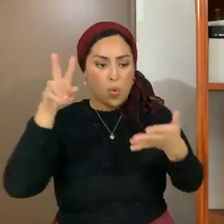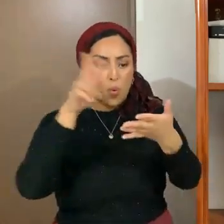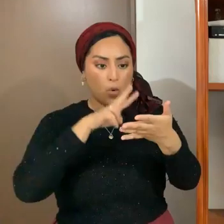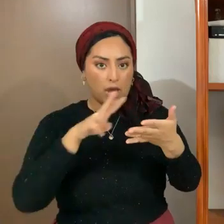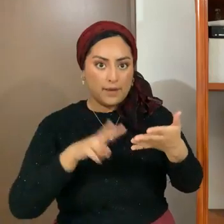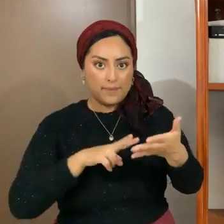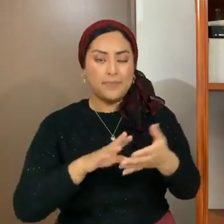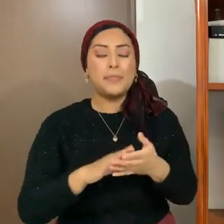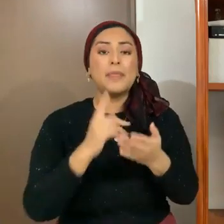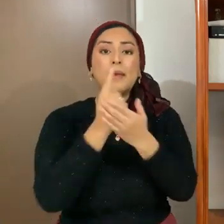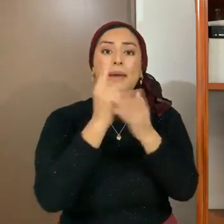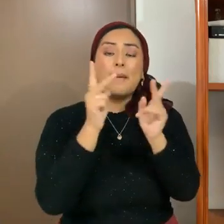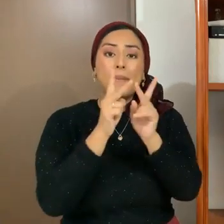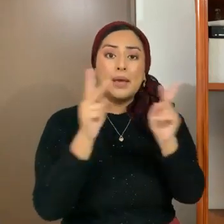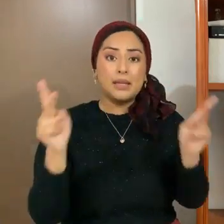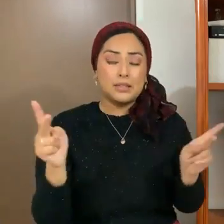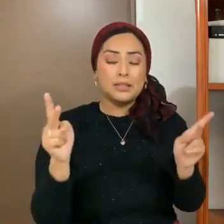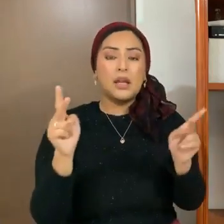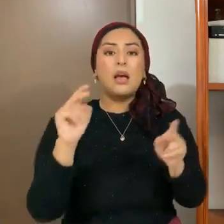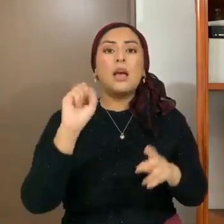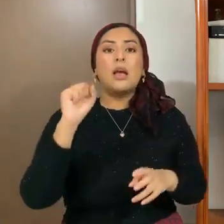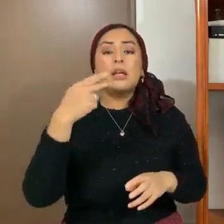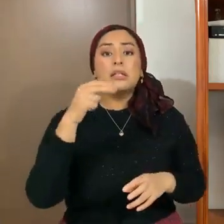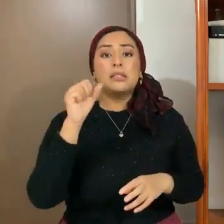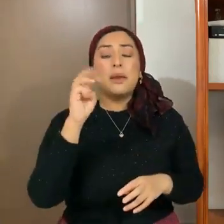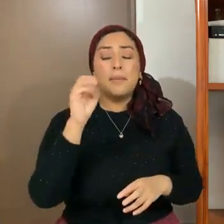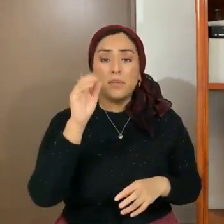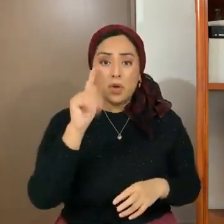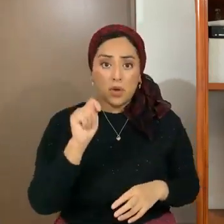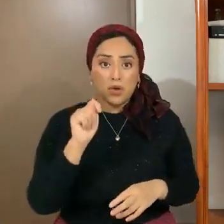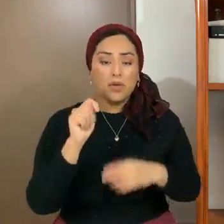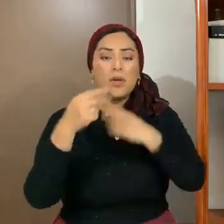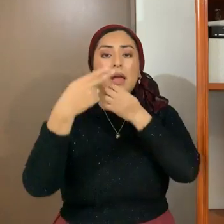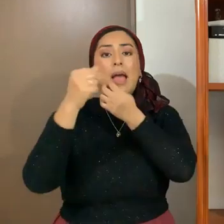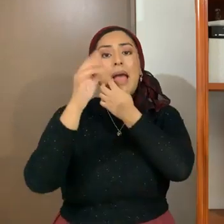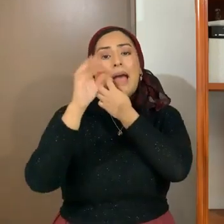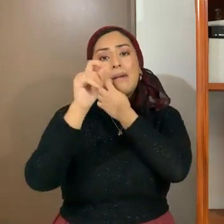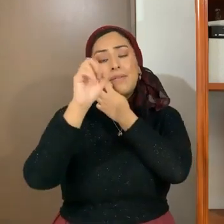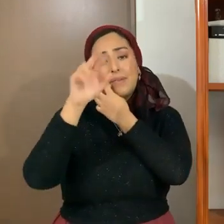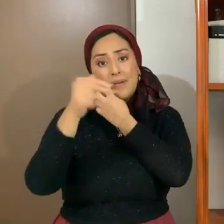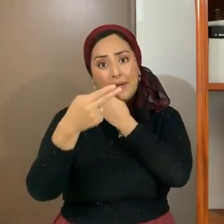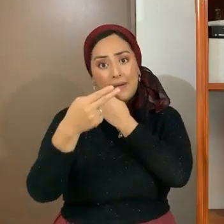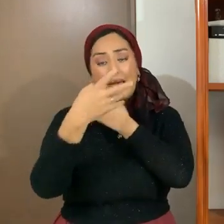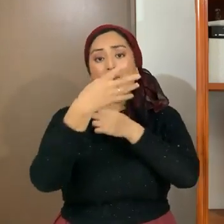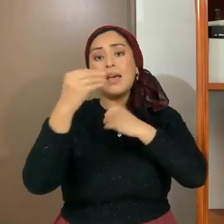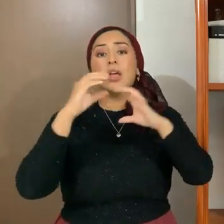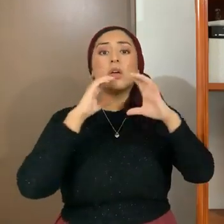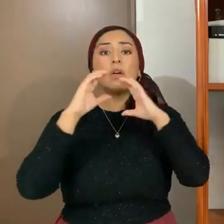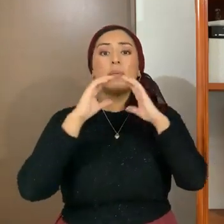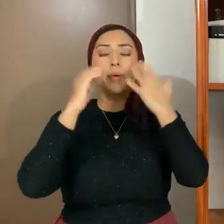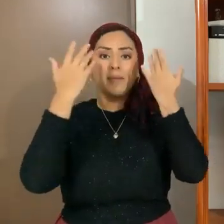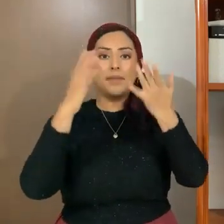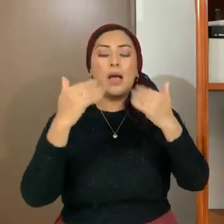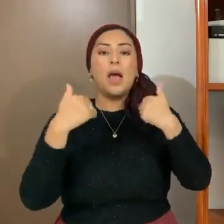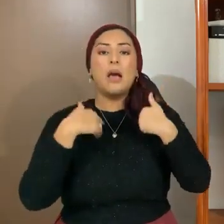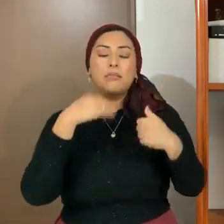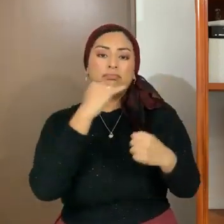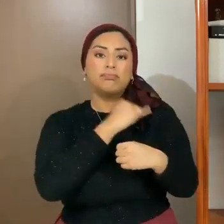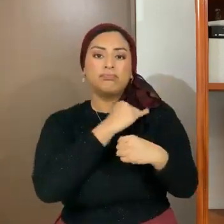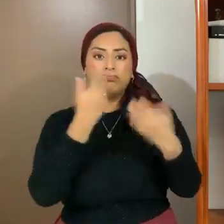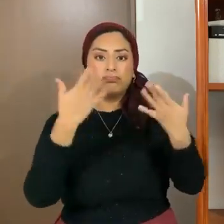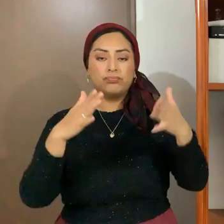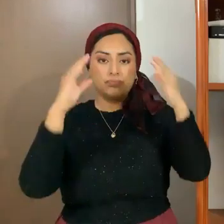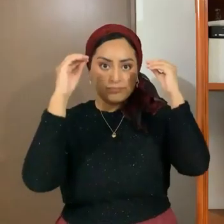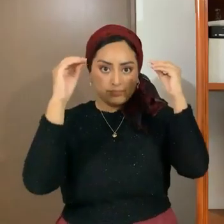La parashá Shemot, el comentario de la parashá Shemot y la Haftará Shemot ya están en este canal, ministrados por nuestro amado Naví, Dr.